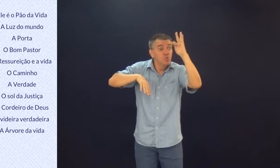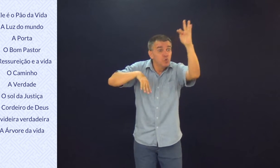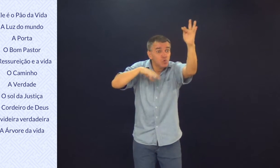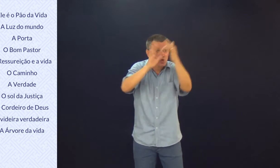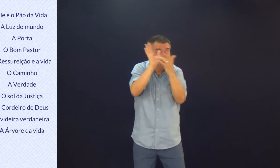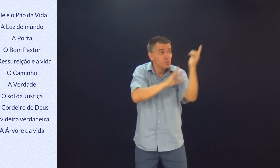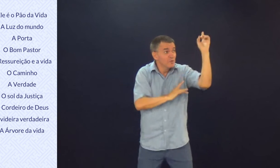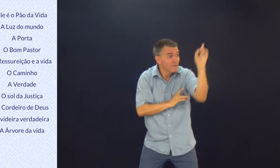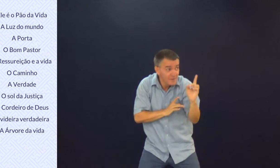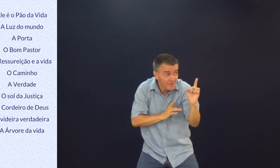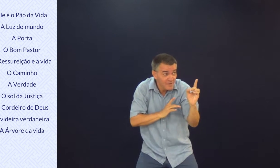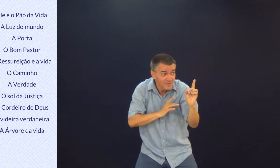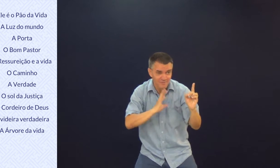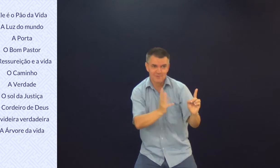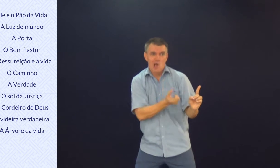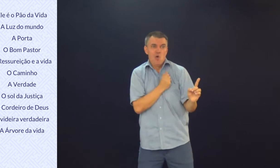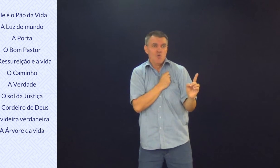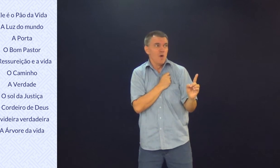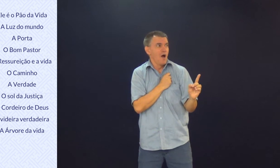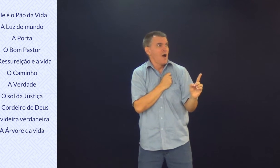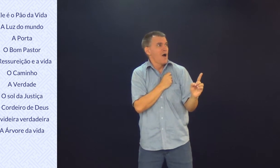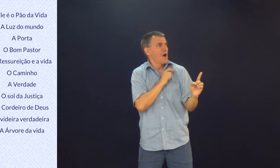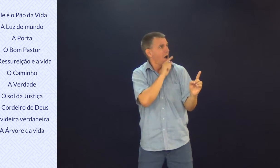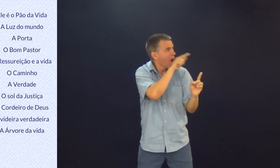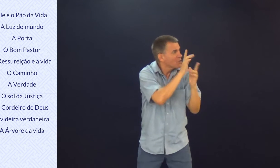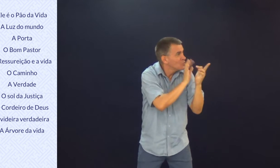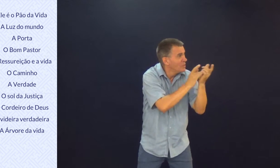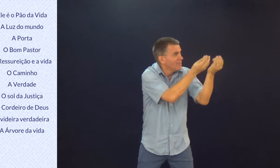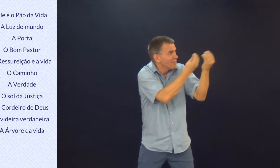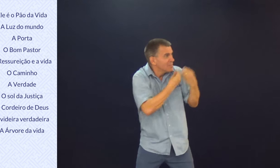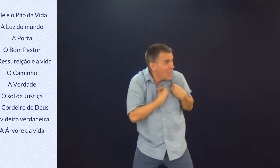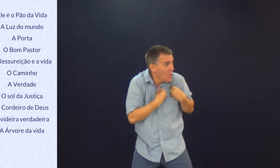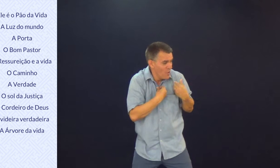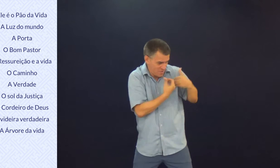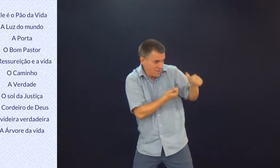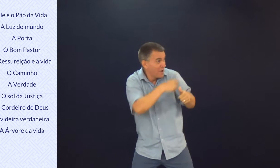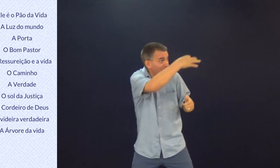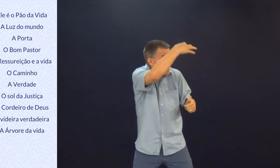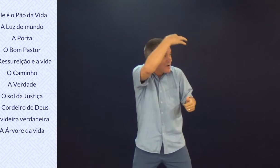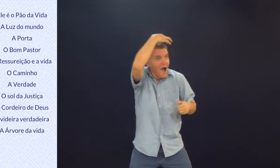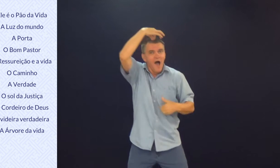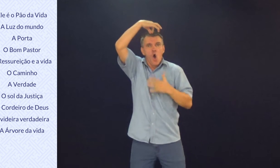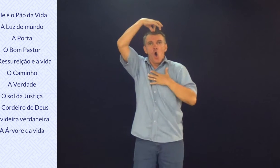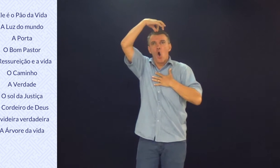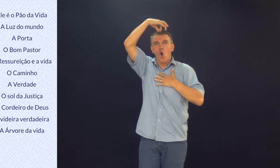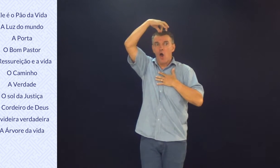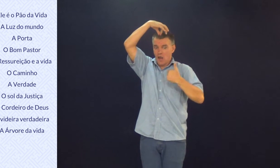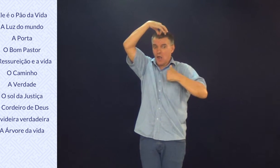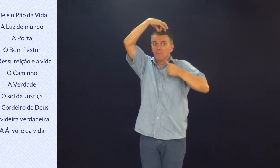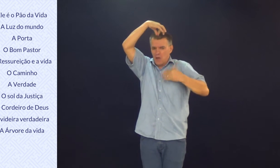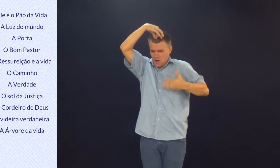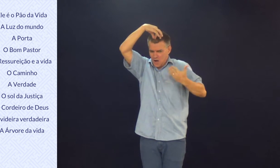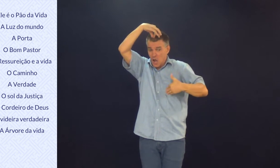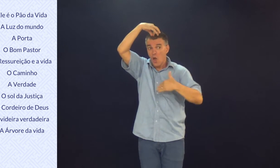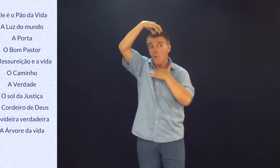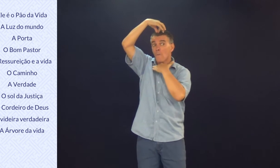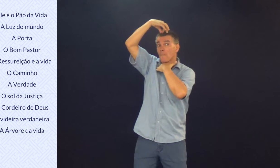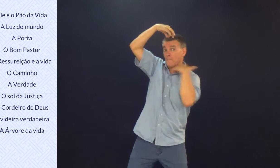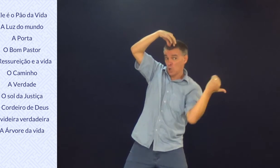do bem e do mal mas agora né os tempos de hoje